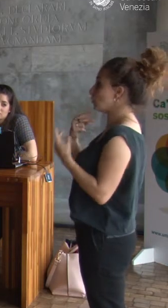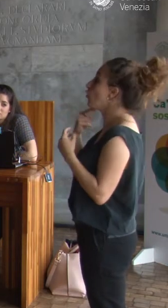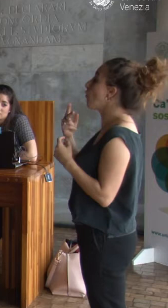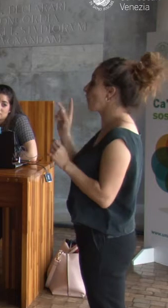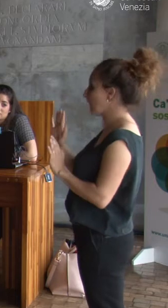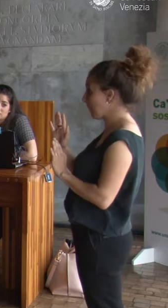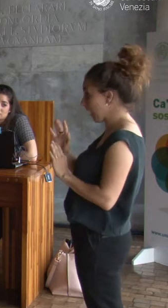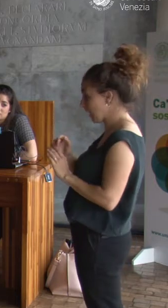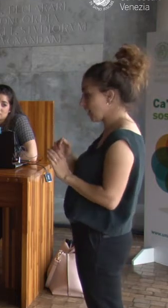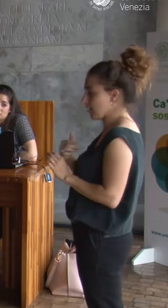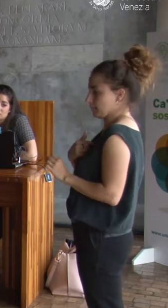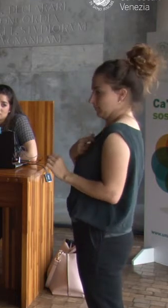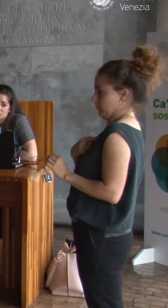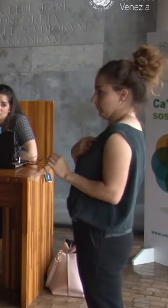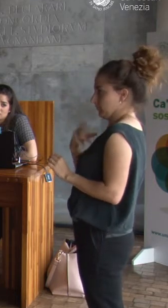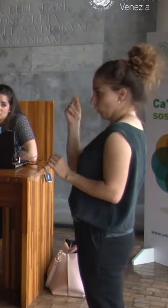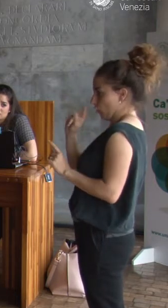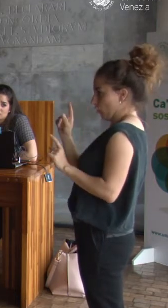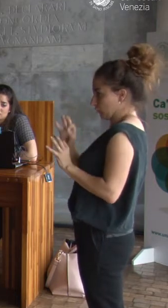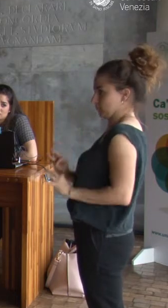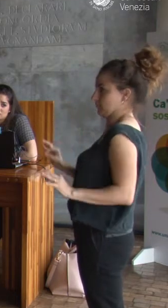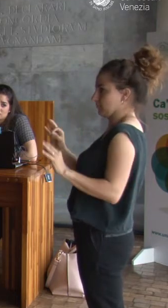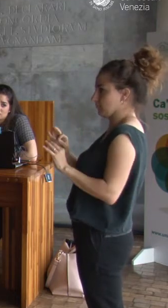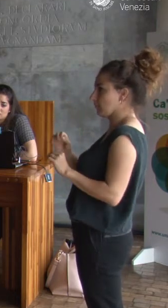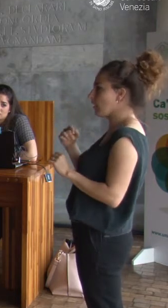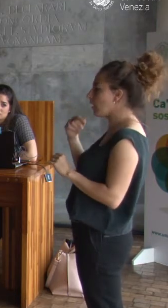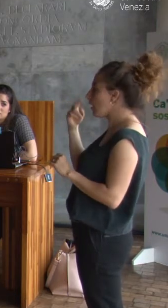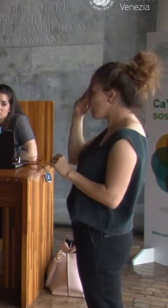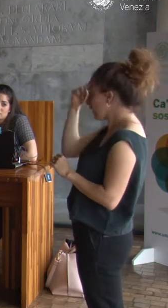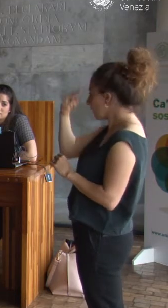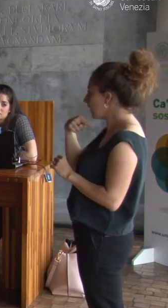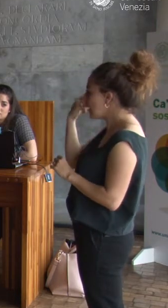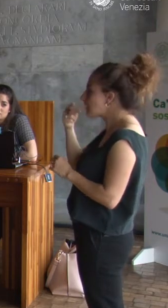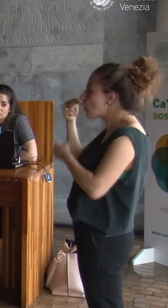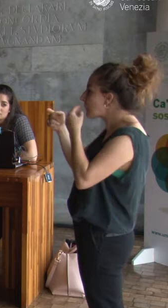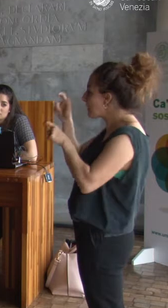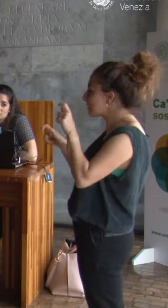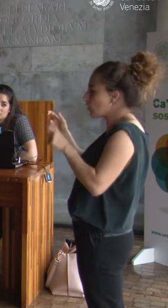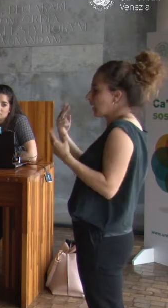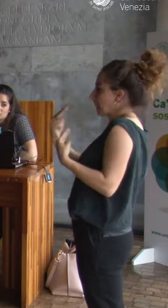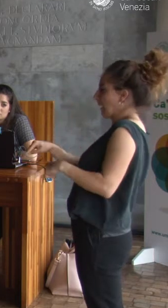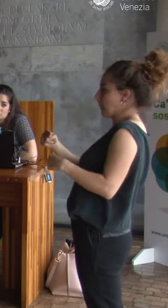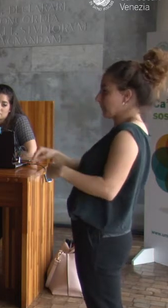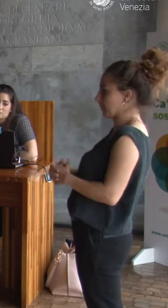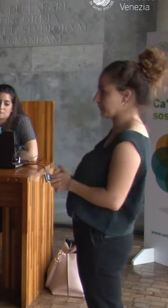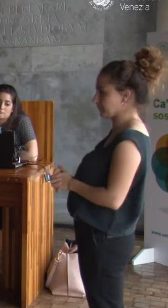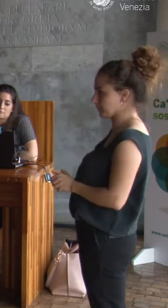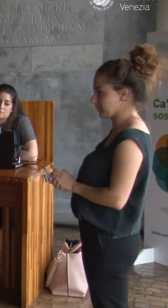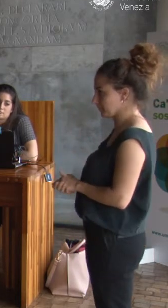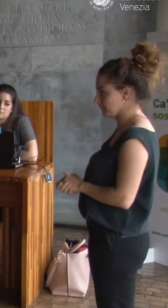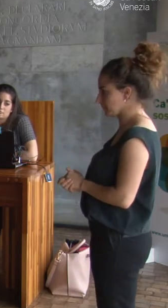verbale, assolutamente sconosciuto, e del ricordarmi i visi e i nomi delle persone. Scusate, sala